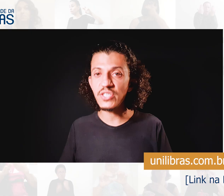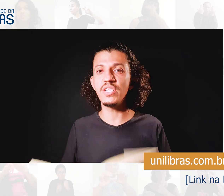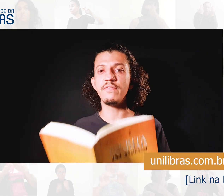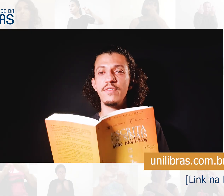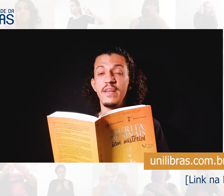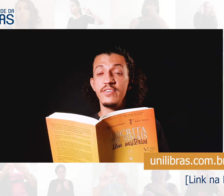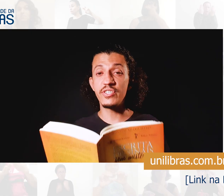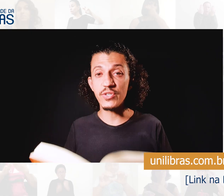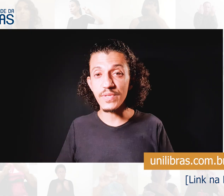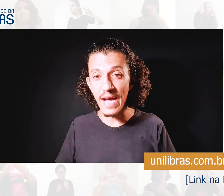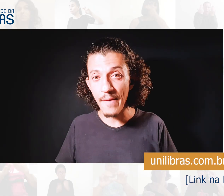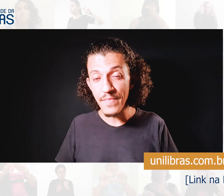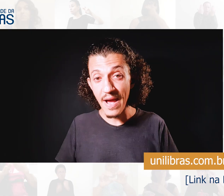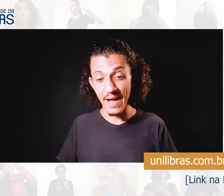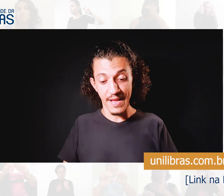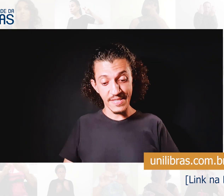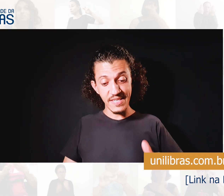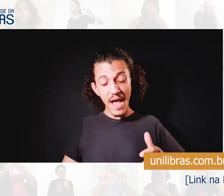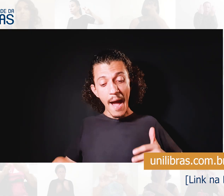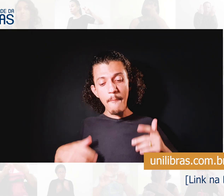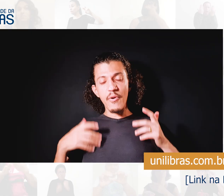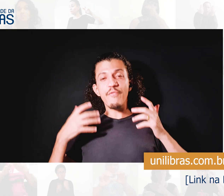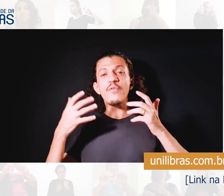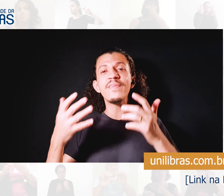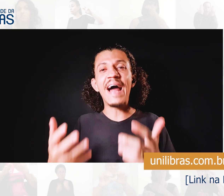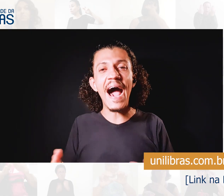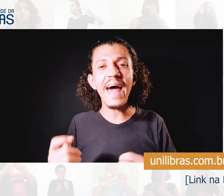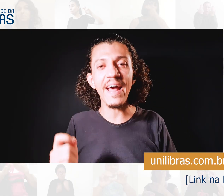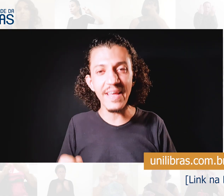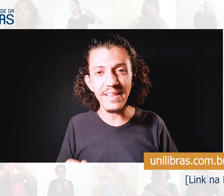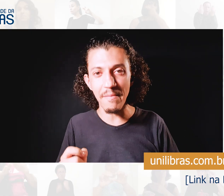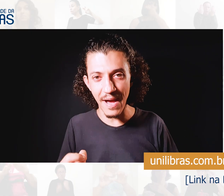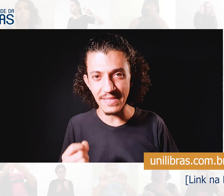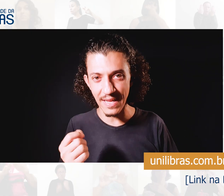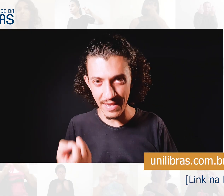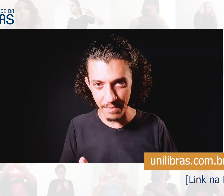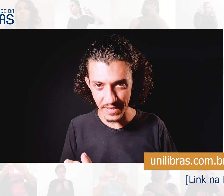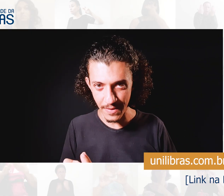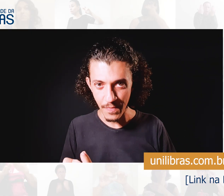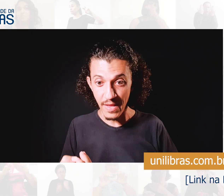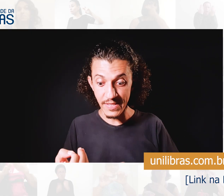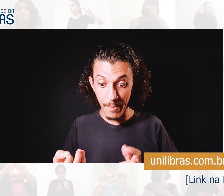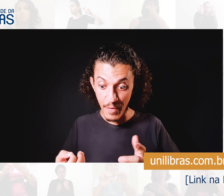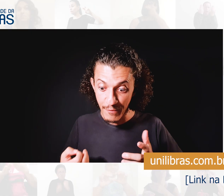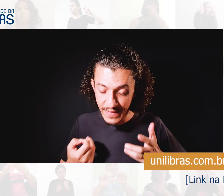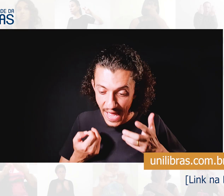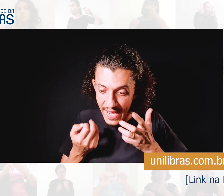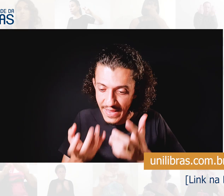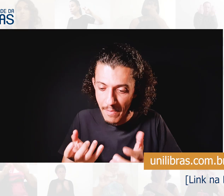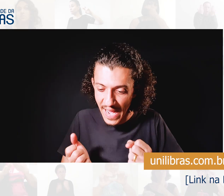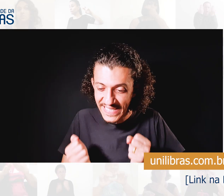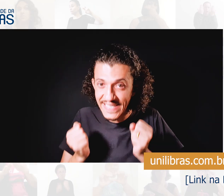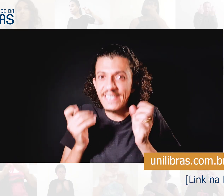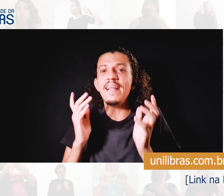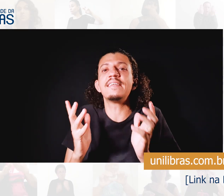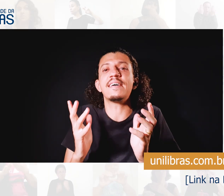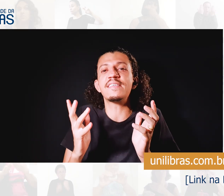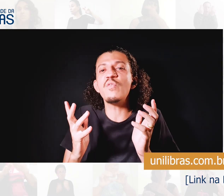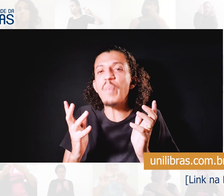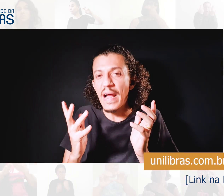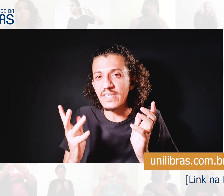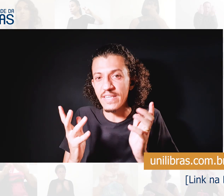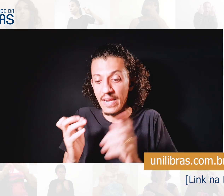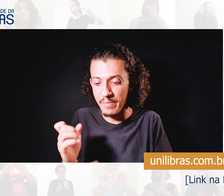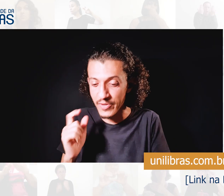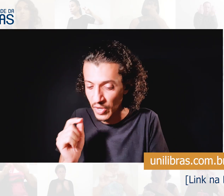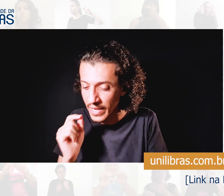esse objetivo, de te ajudar a se aprofundar ainda mais na Libras, se aprofundar ainda mais na